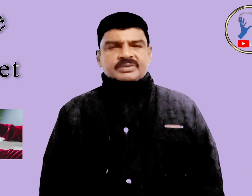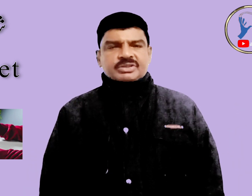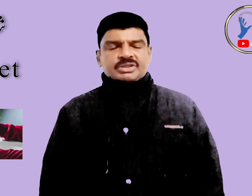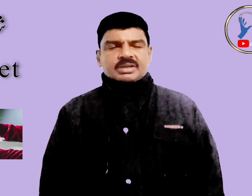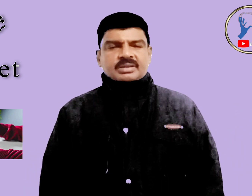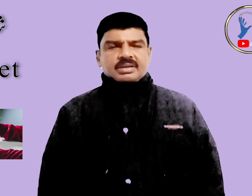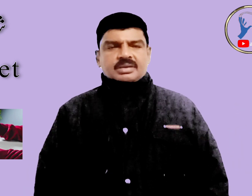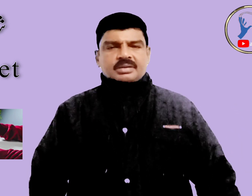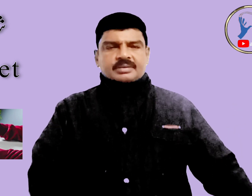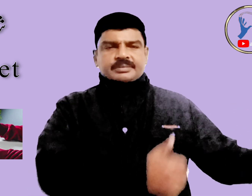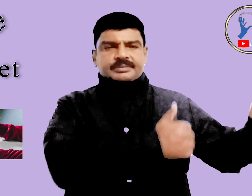शर्त लगाना,